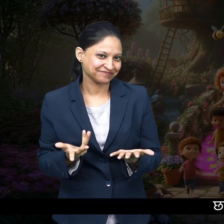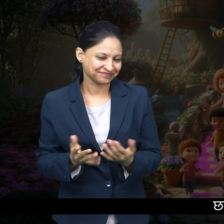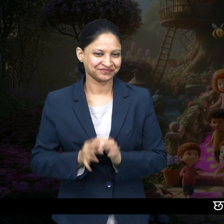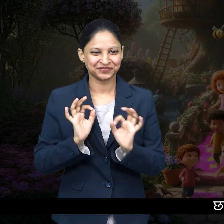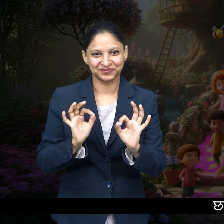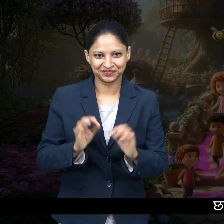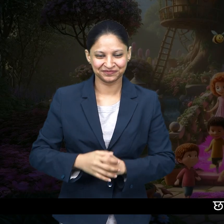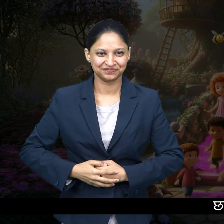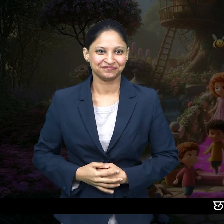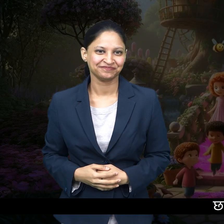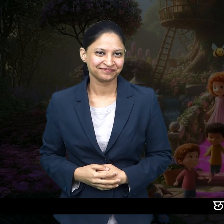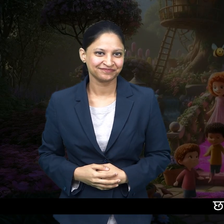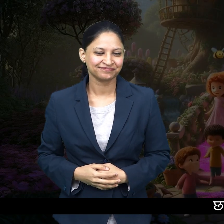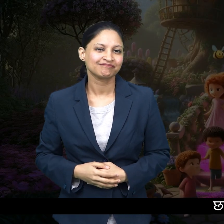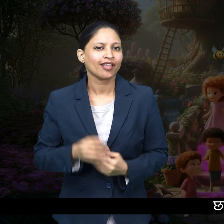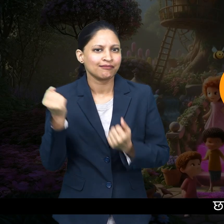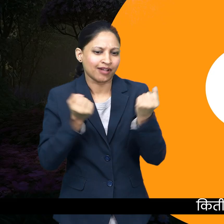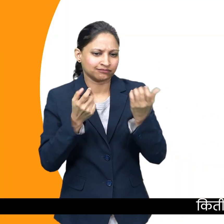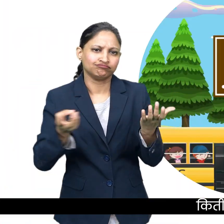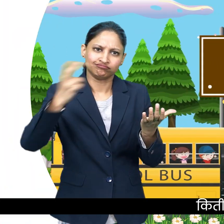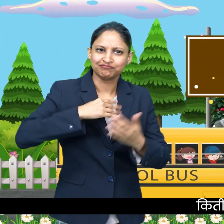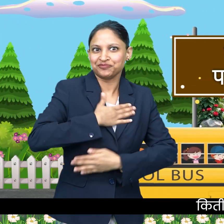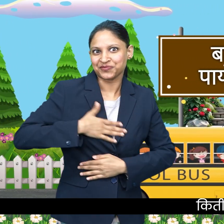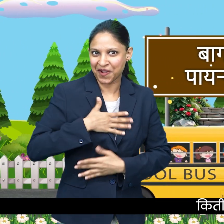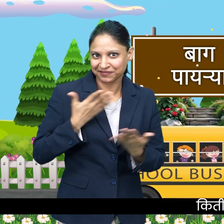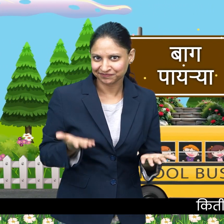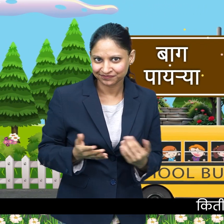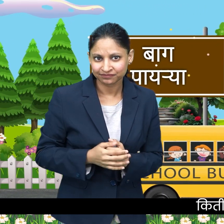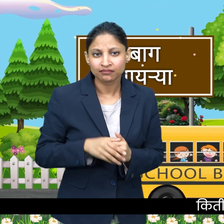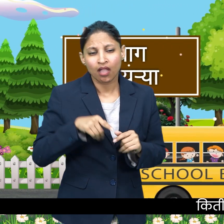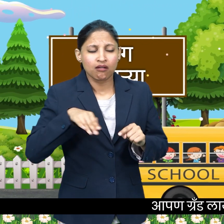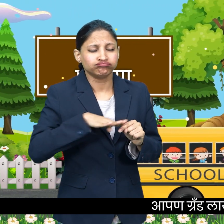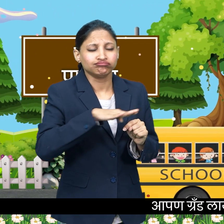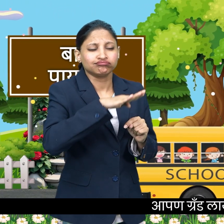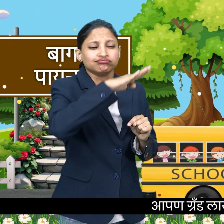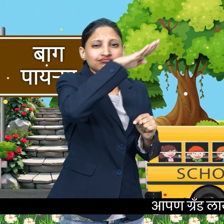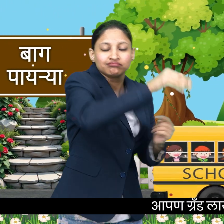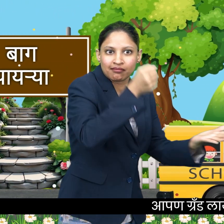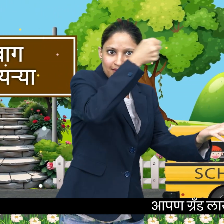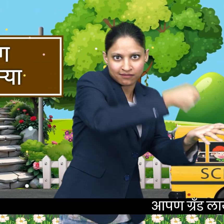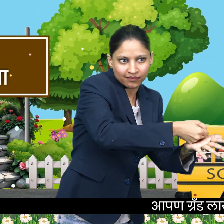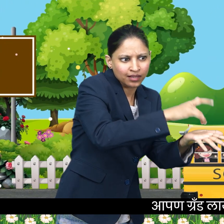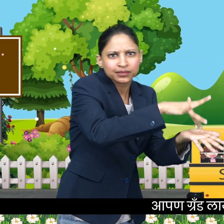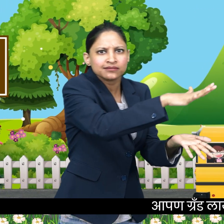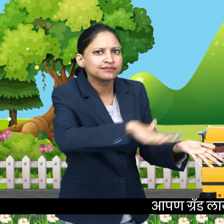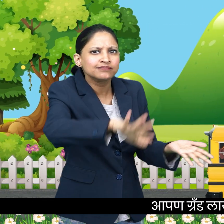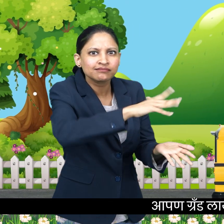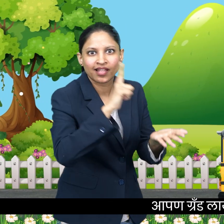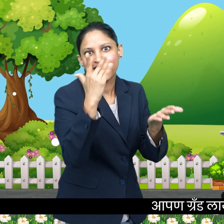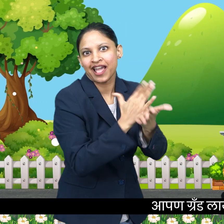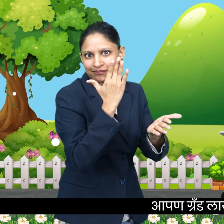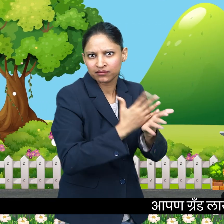छान, 35 आहे. किती मजेदार प्रवास. आपण ग्रँड